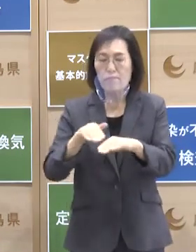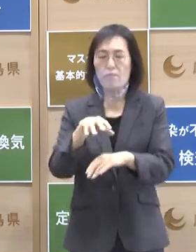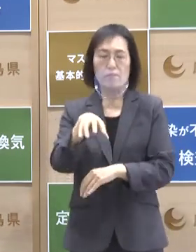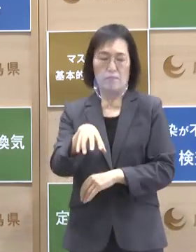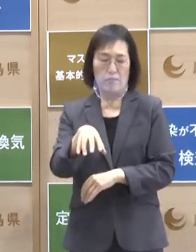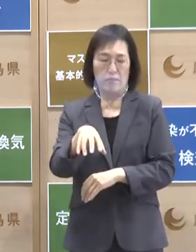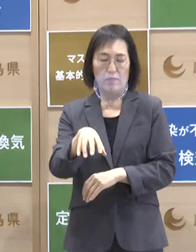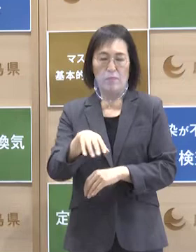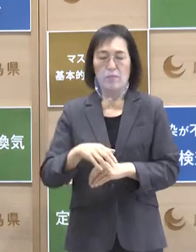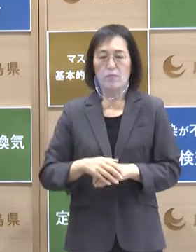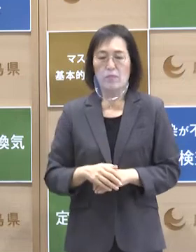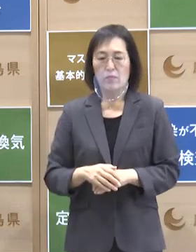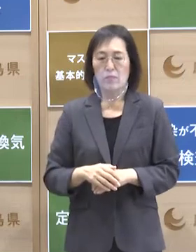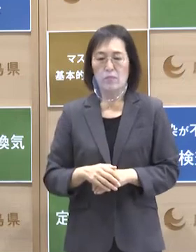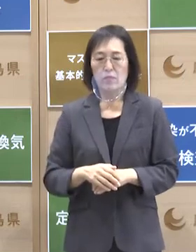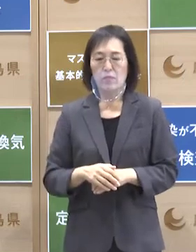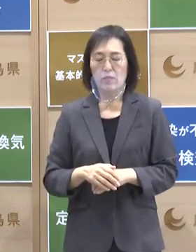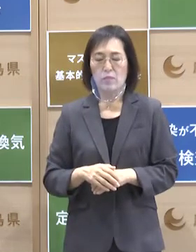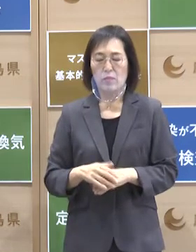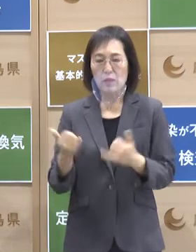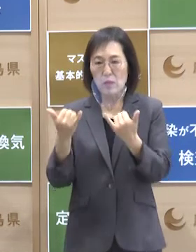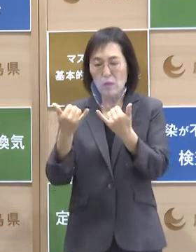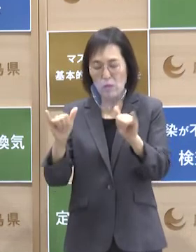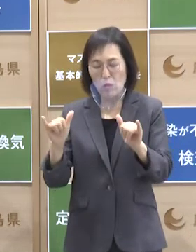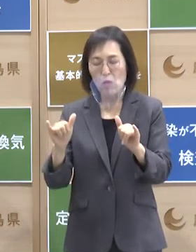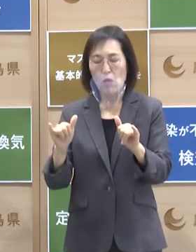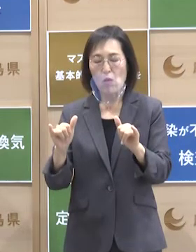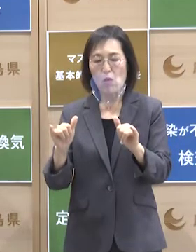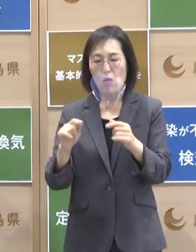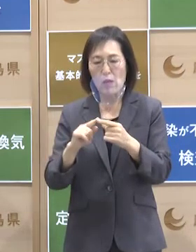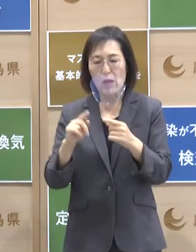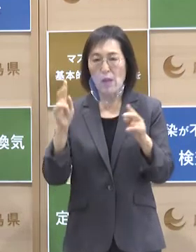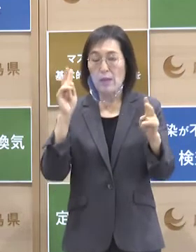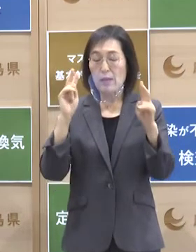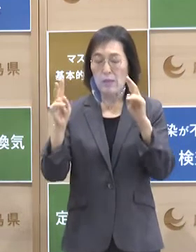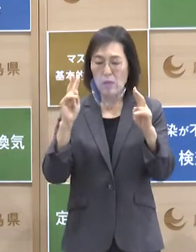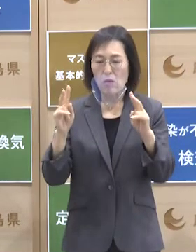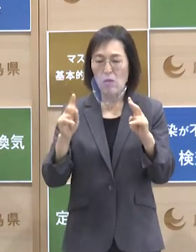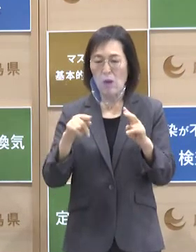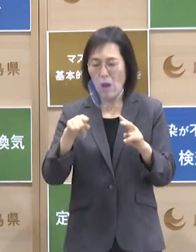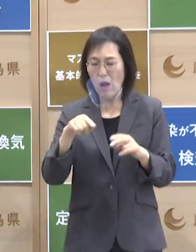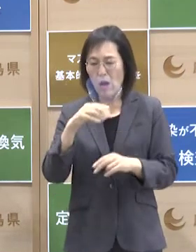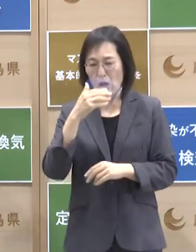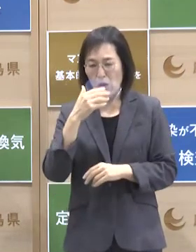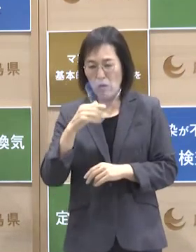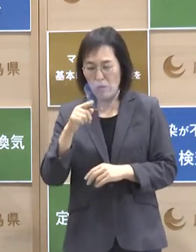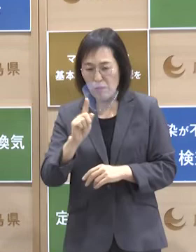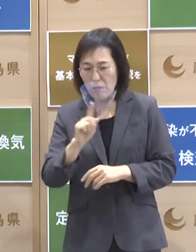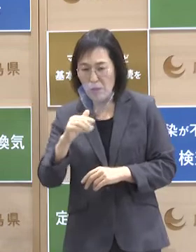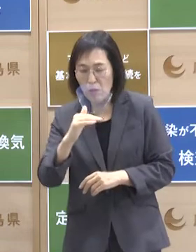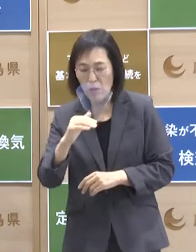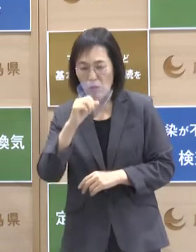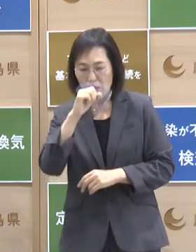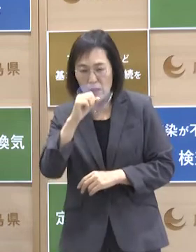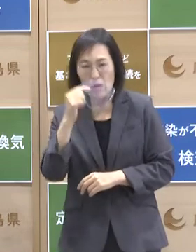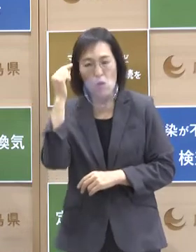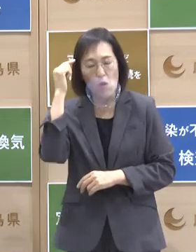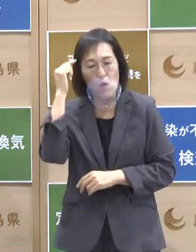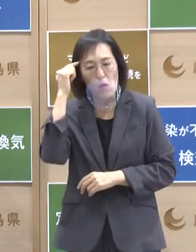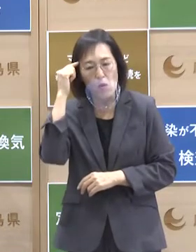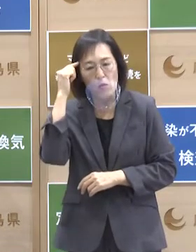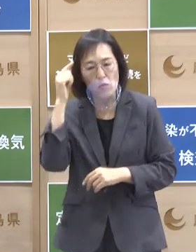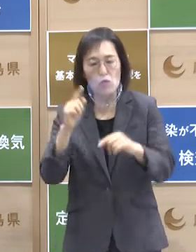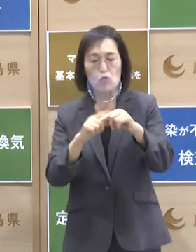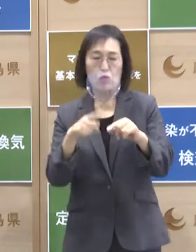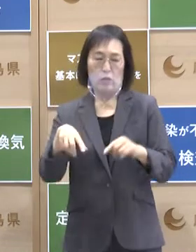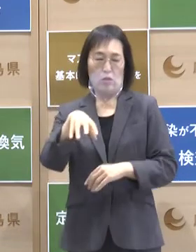して、広域から人であるとか、あるいは企業を引きつける魅力的な求心力の核となるエリアだ